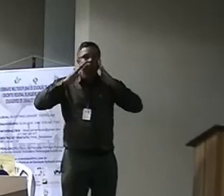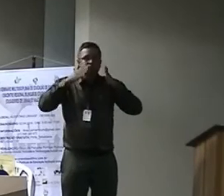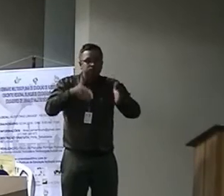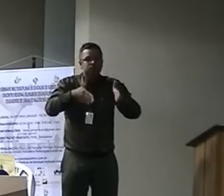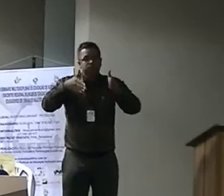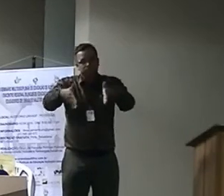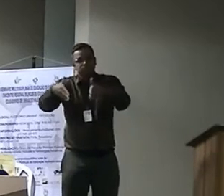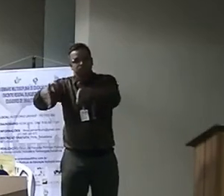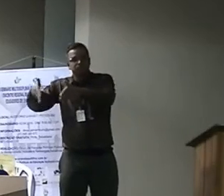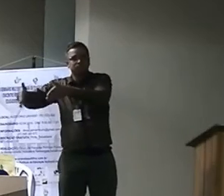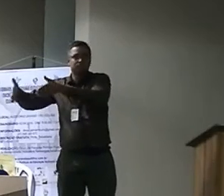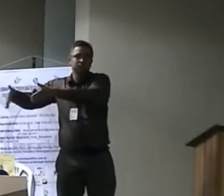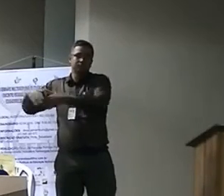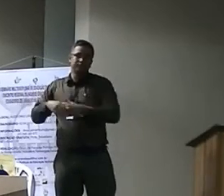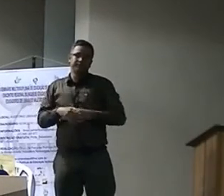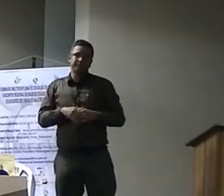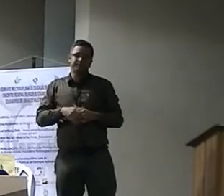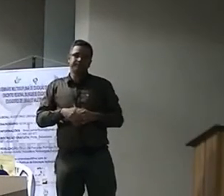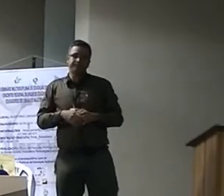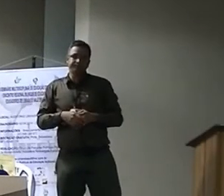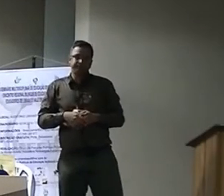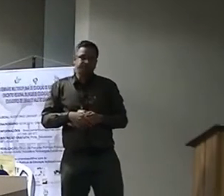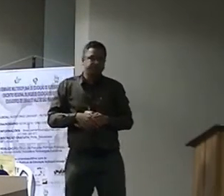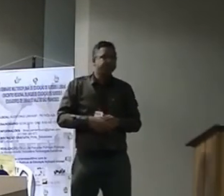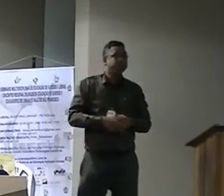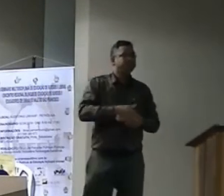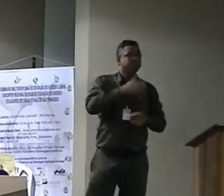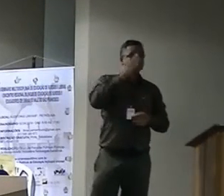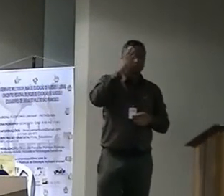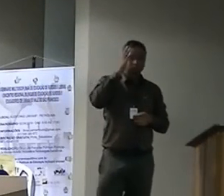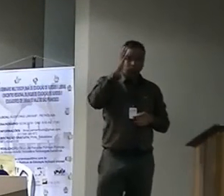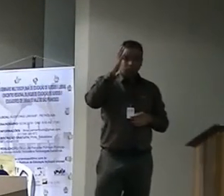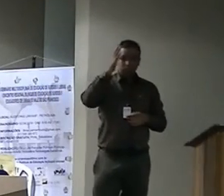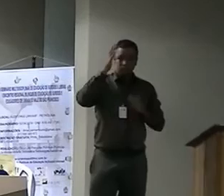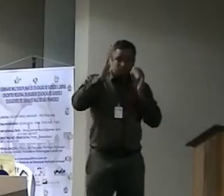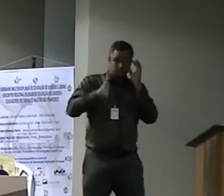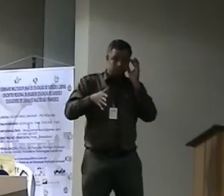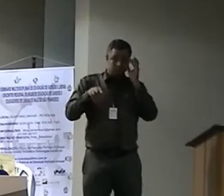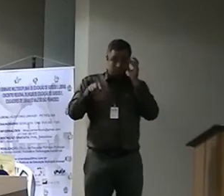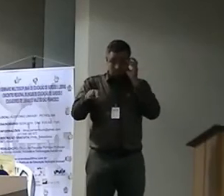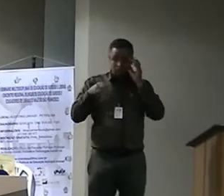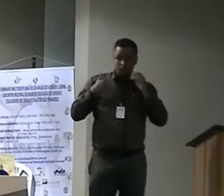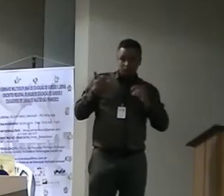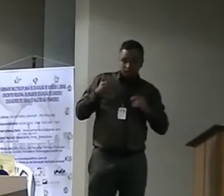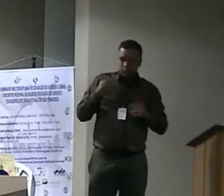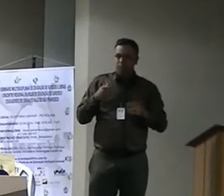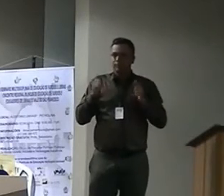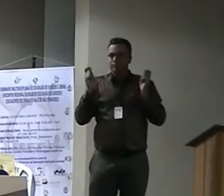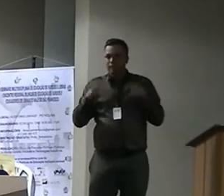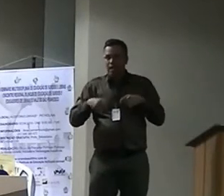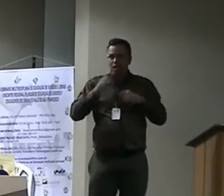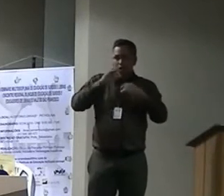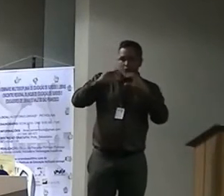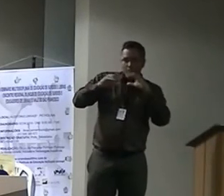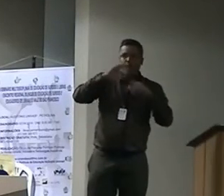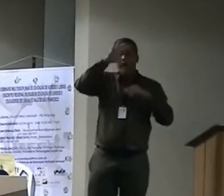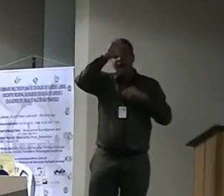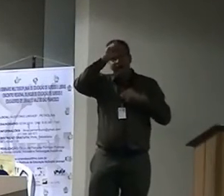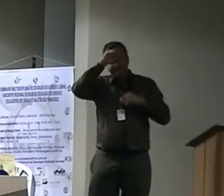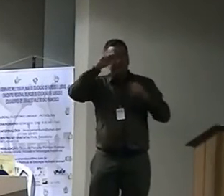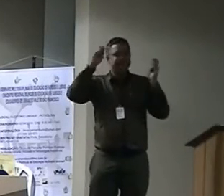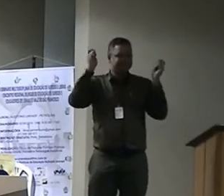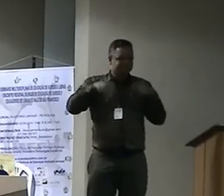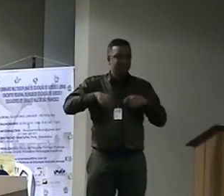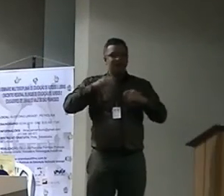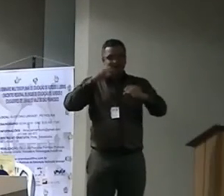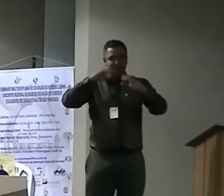momento que nessa fase aí você já encontrou o recurso necessário para se comunicar com ele,